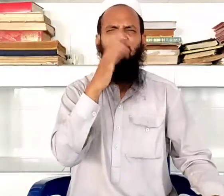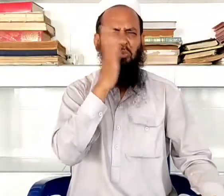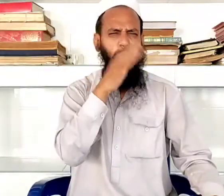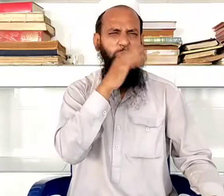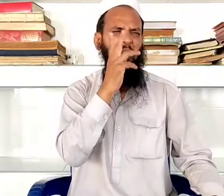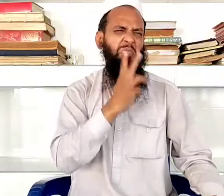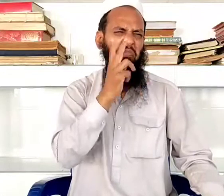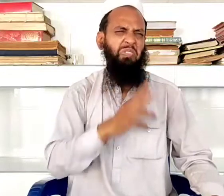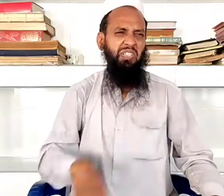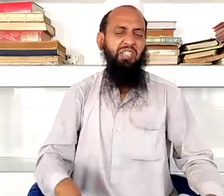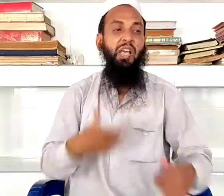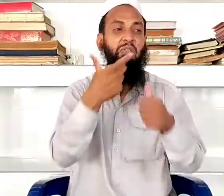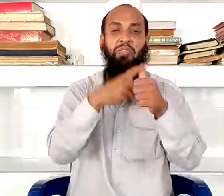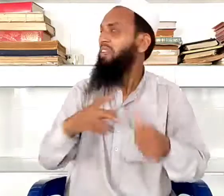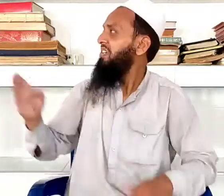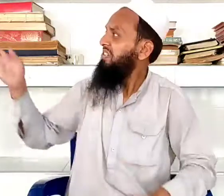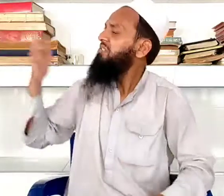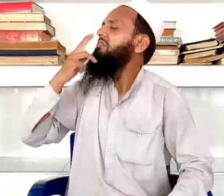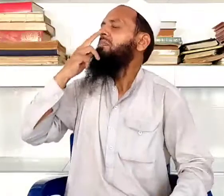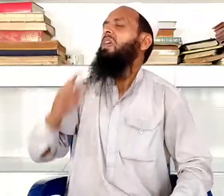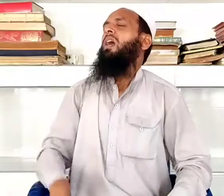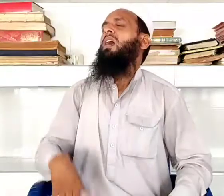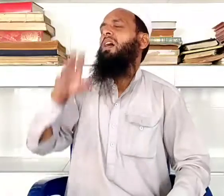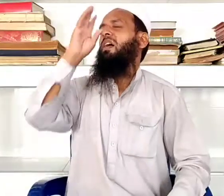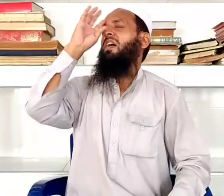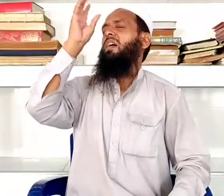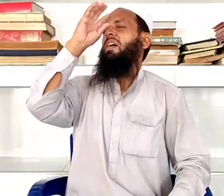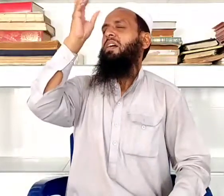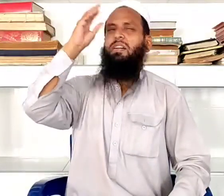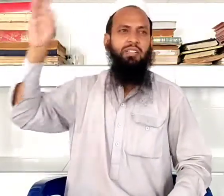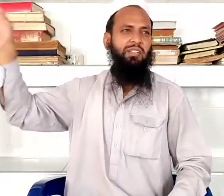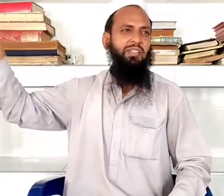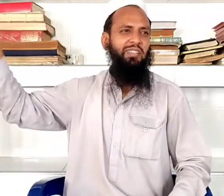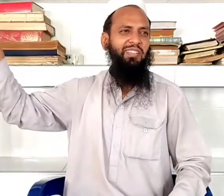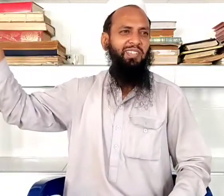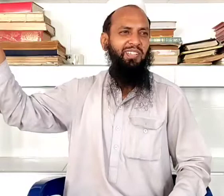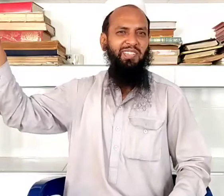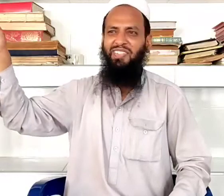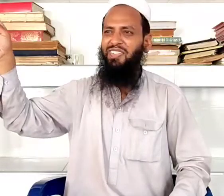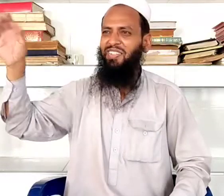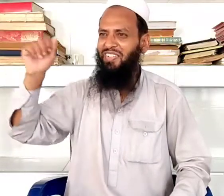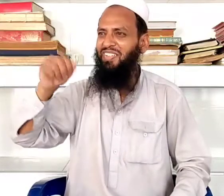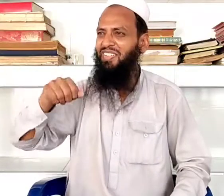کریم صلی اللہ علیہ وسلم نے فرمایا کہ علی تو وہ بندہ ہے کہ تیری وجہ تو